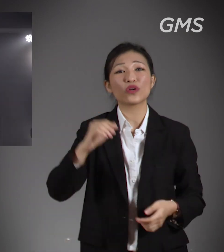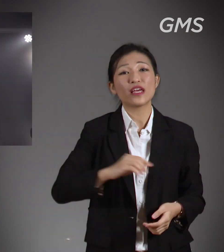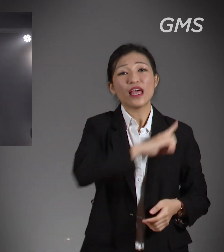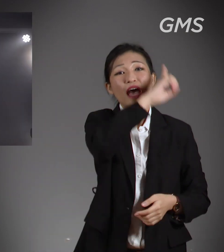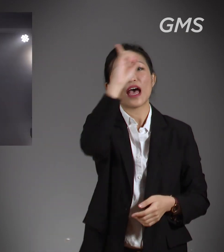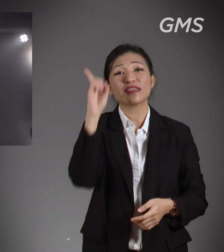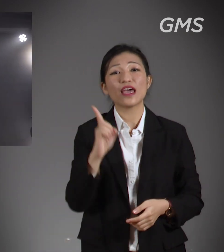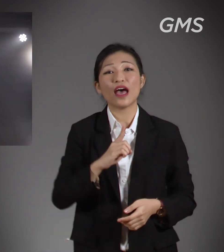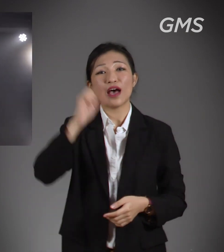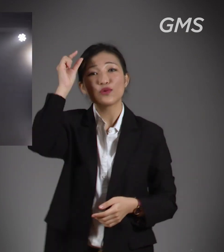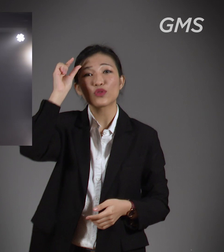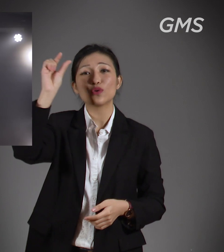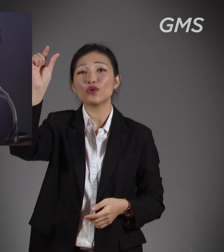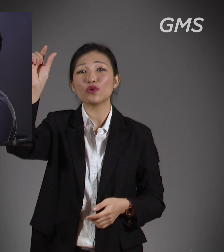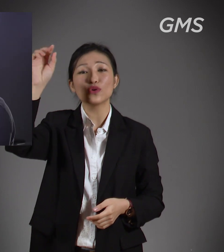rabaya shade,